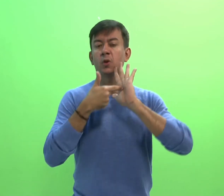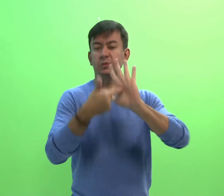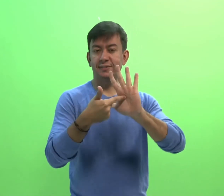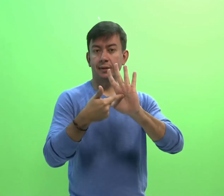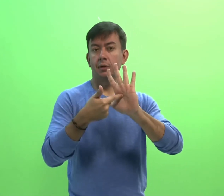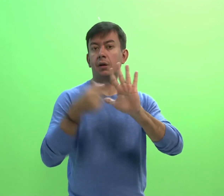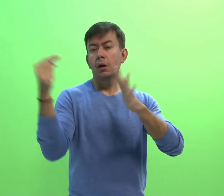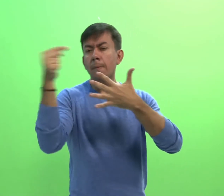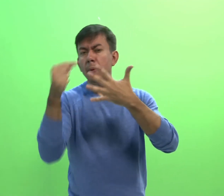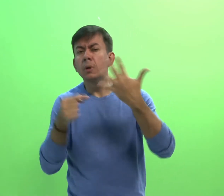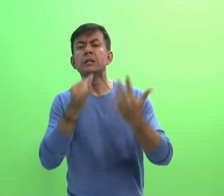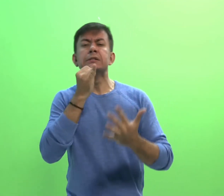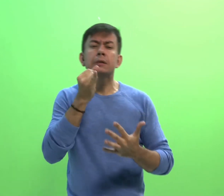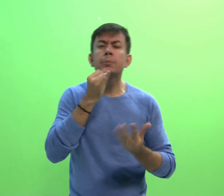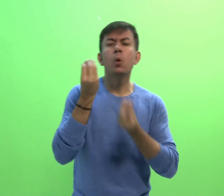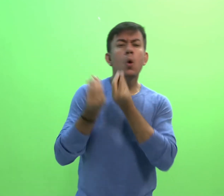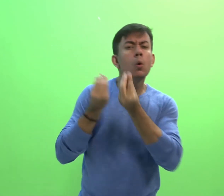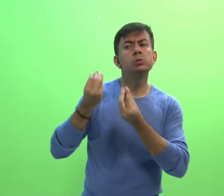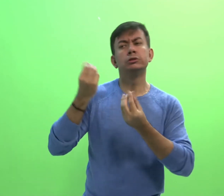para vocês, exemplificando.